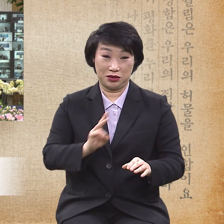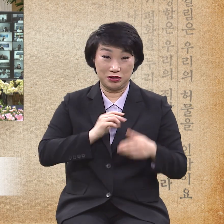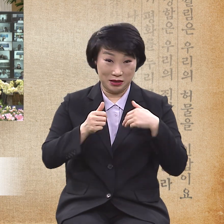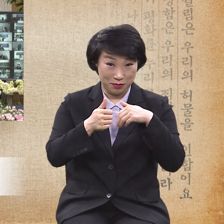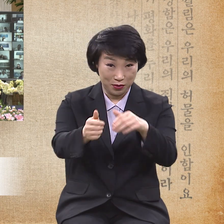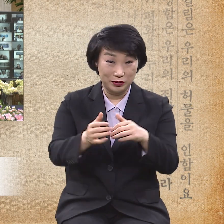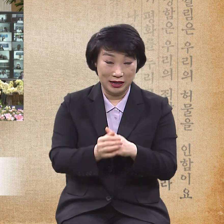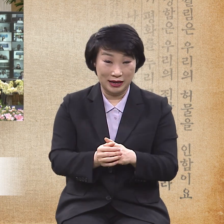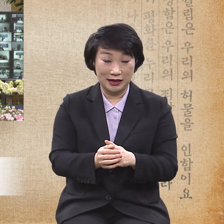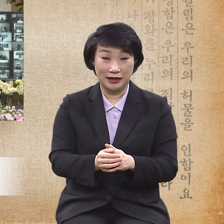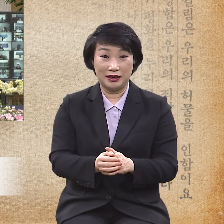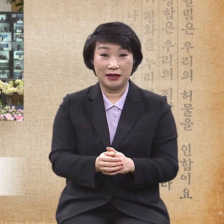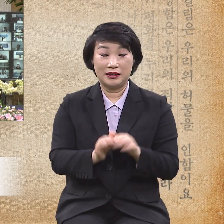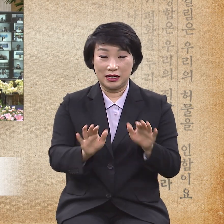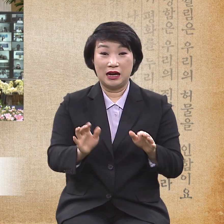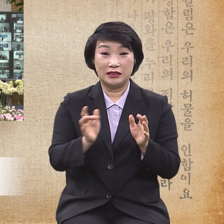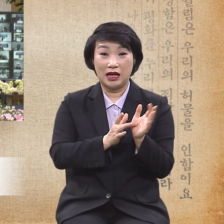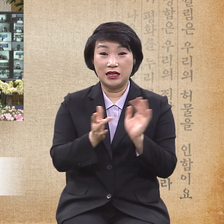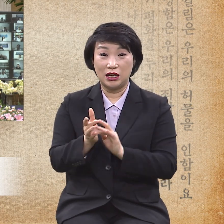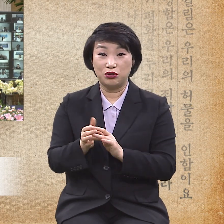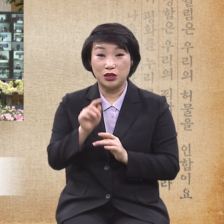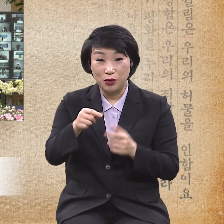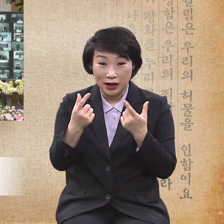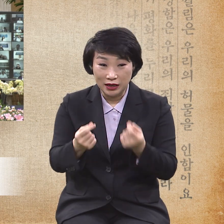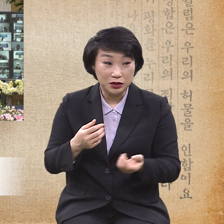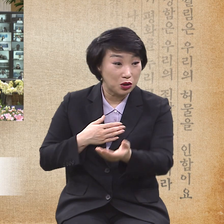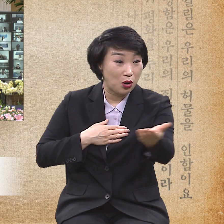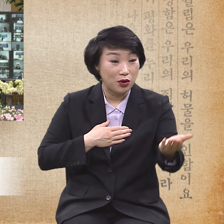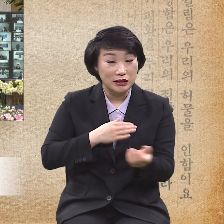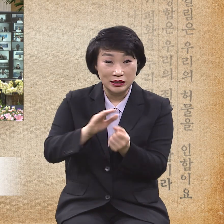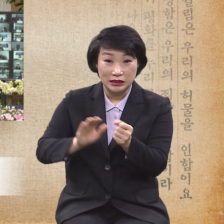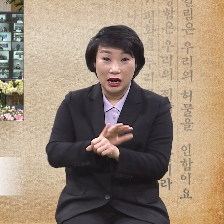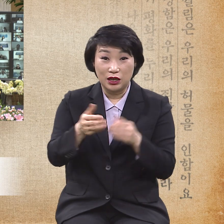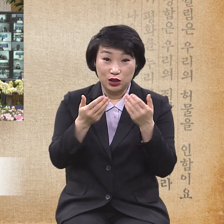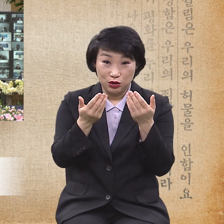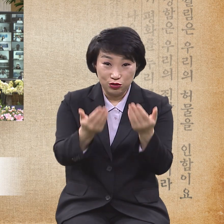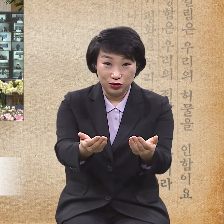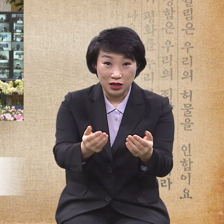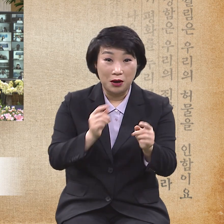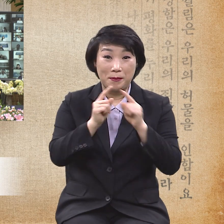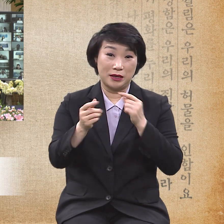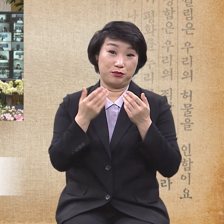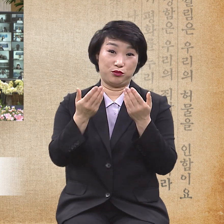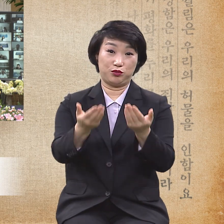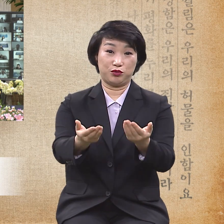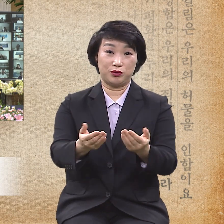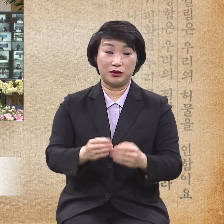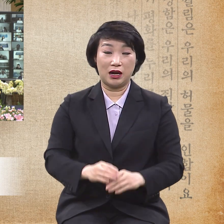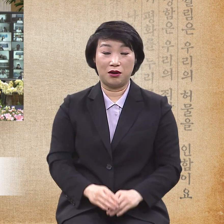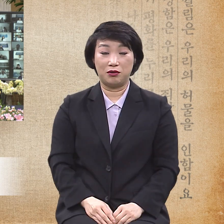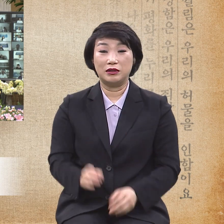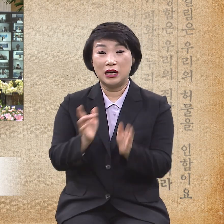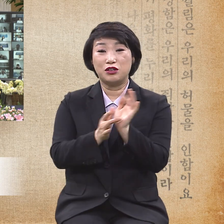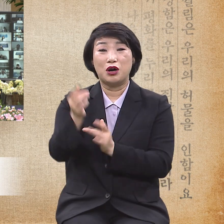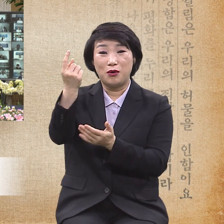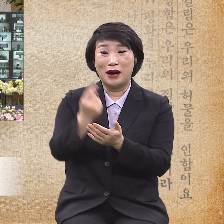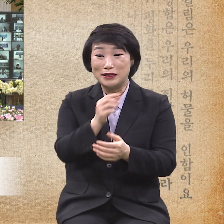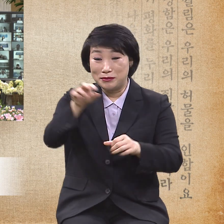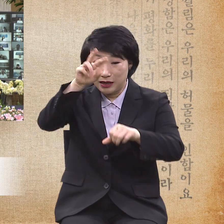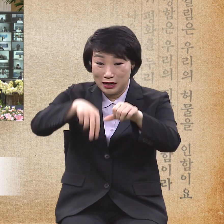선지자를 통해서 내가 이렇게 너희를 사랑하겠다고 말씀하셨어요. 그가